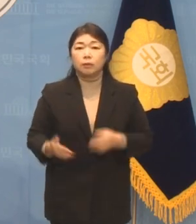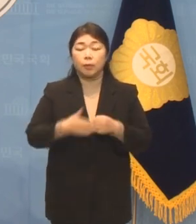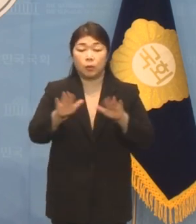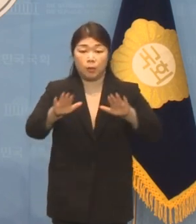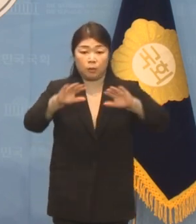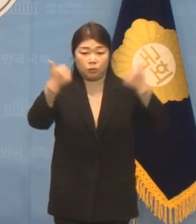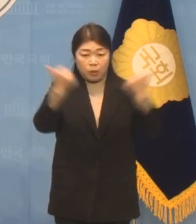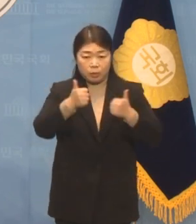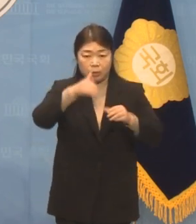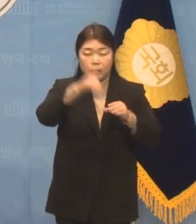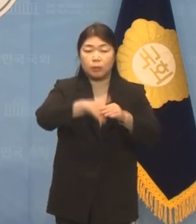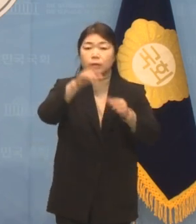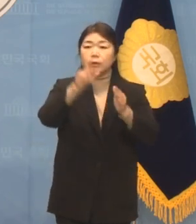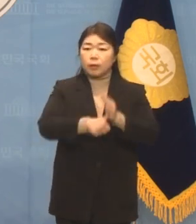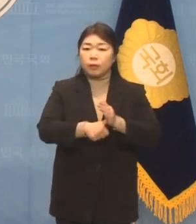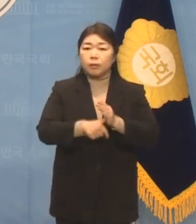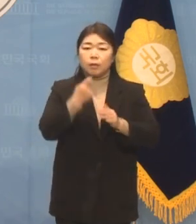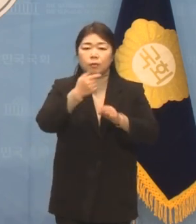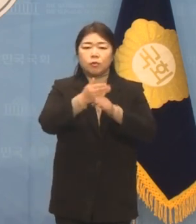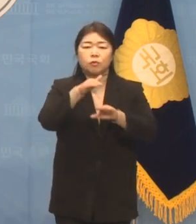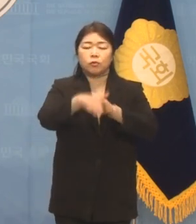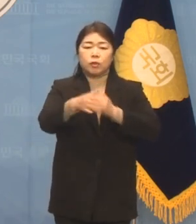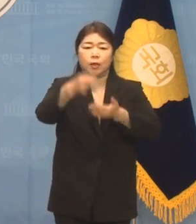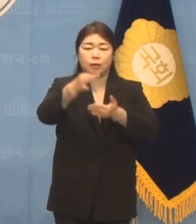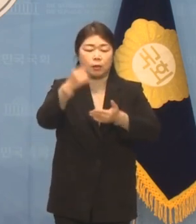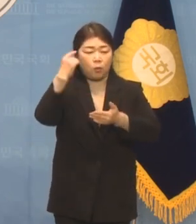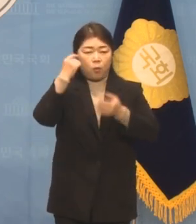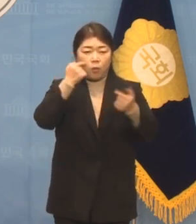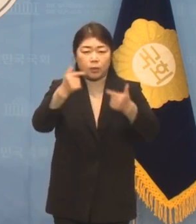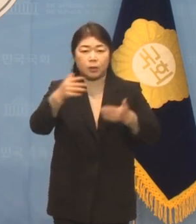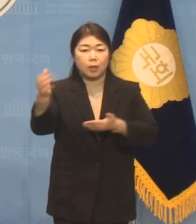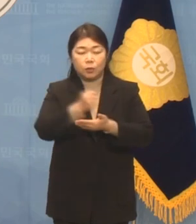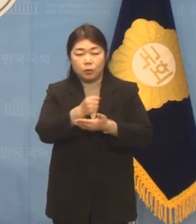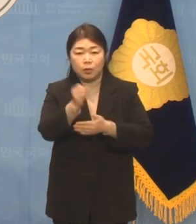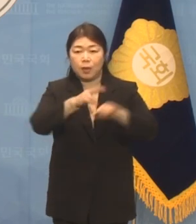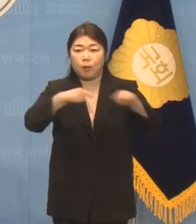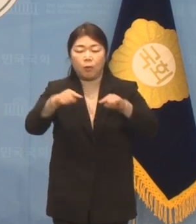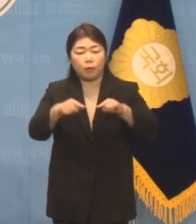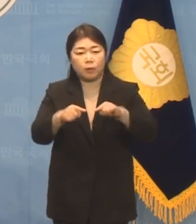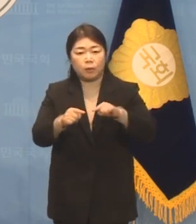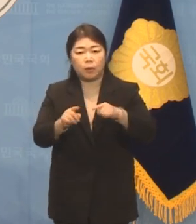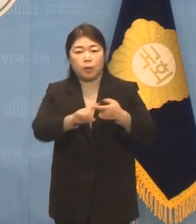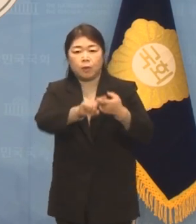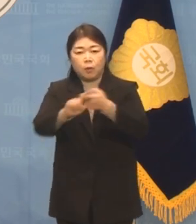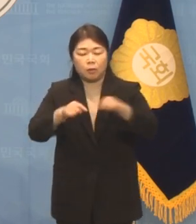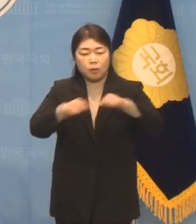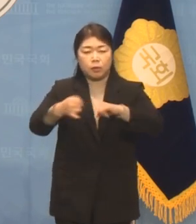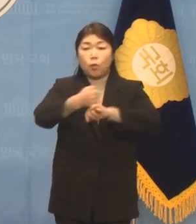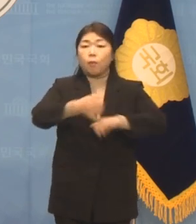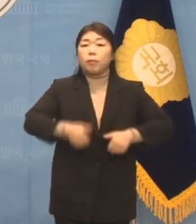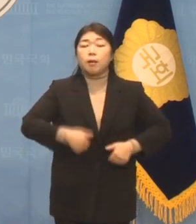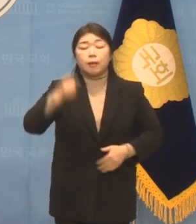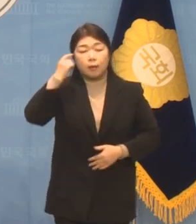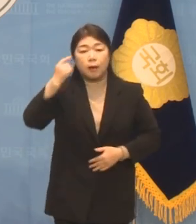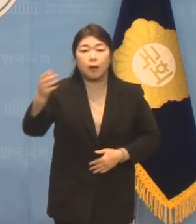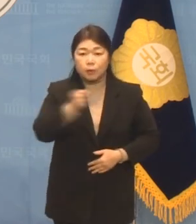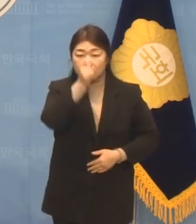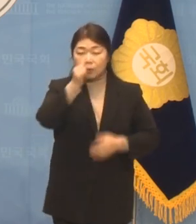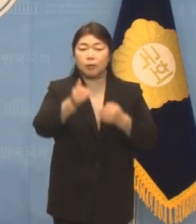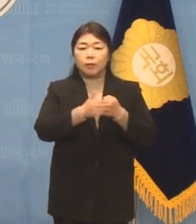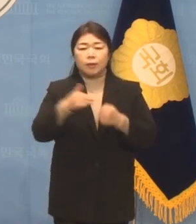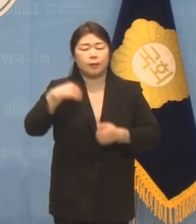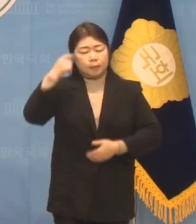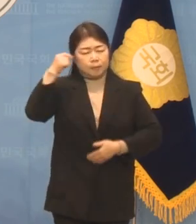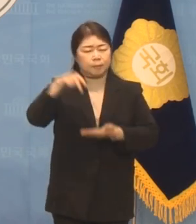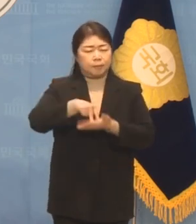총선에서 민주주의의 핵심 가치를 확고하게 세우는 연대, 야권의 강력한 연합정치가 반드시 필요하다는 소신을